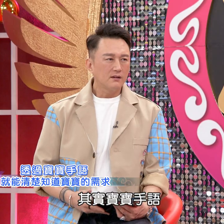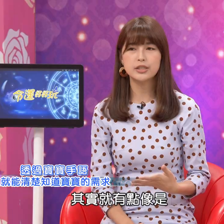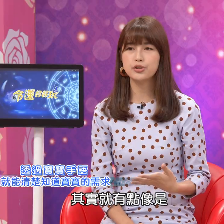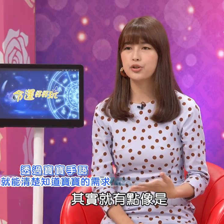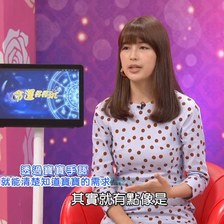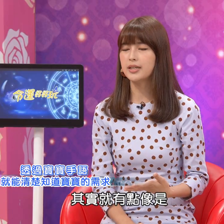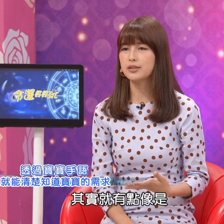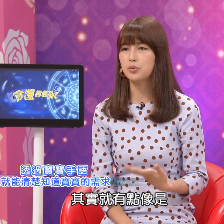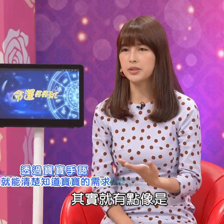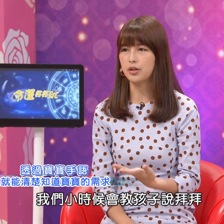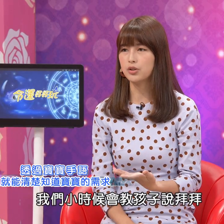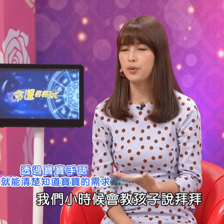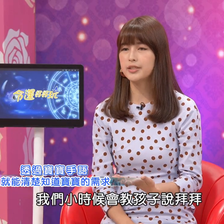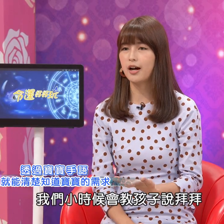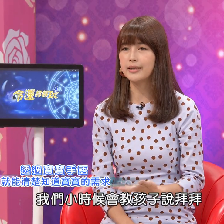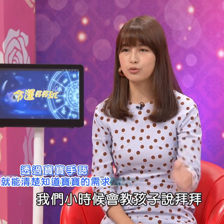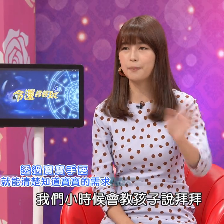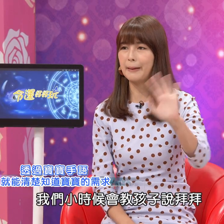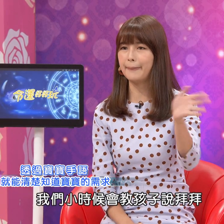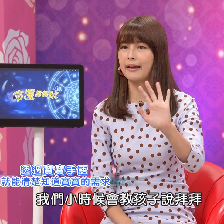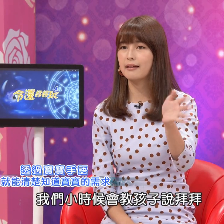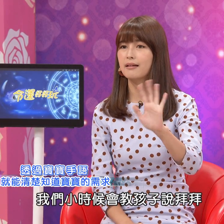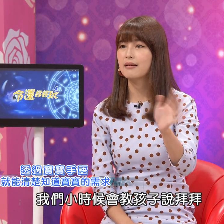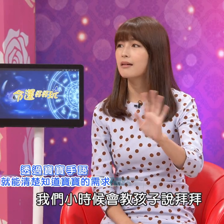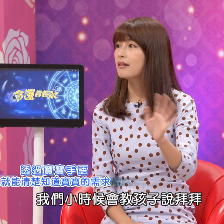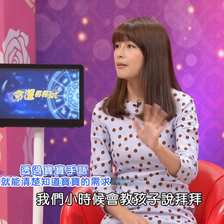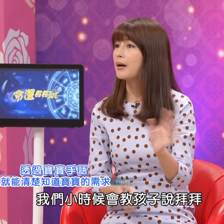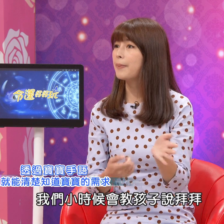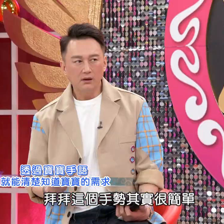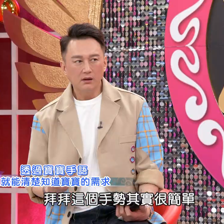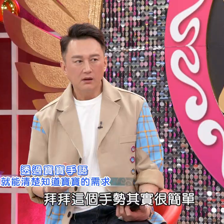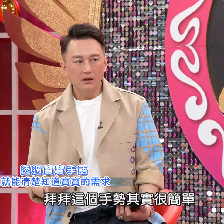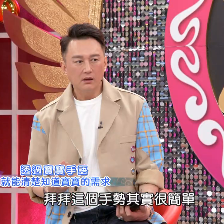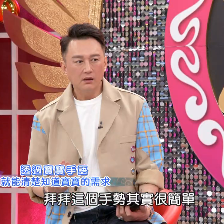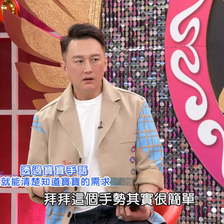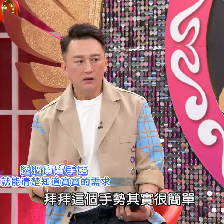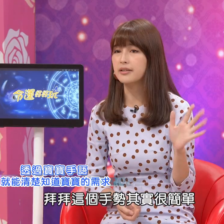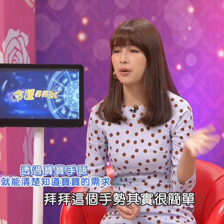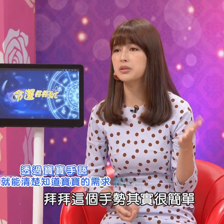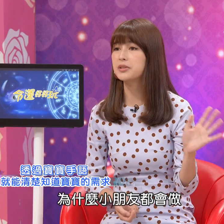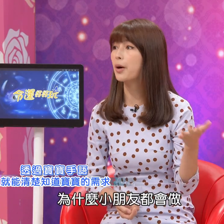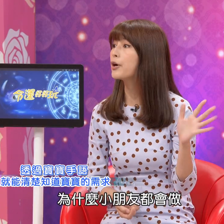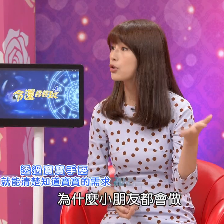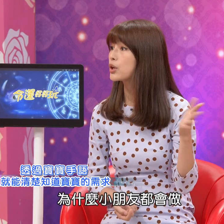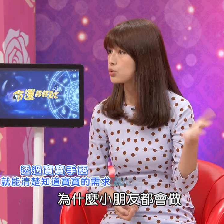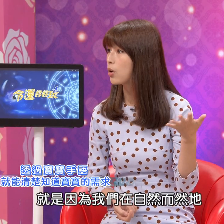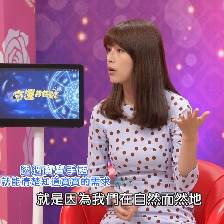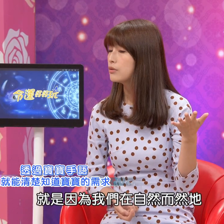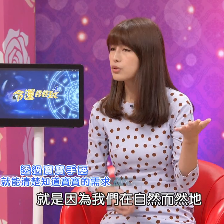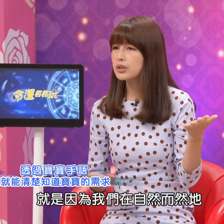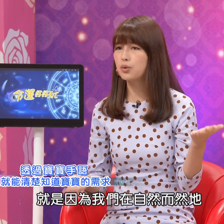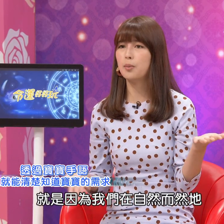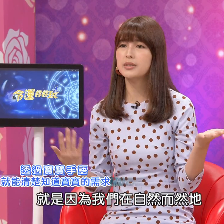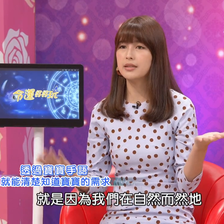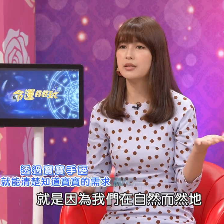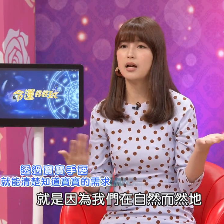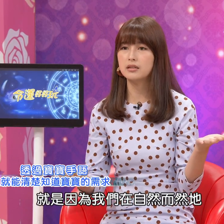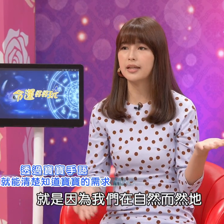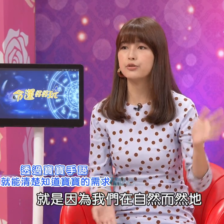其實就有點像是我們小時候會教孩子說拜拜拜拜這個手勢其實很簡單為什麼小朋友都會做就是因為我們在自然而然的去